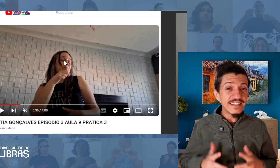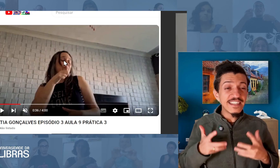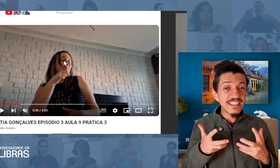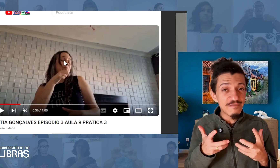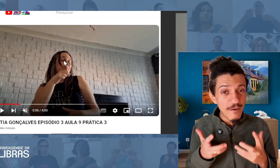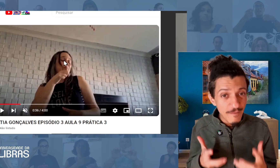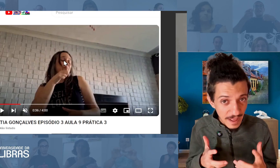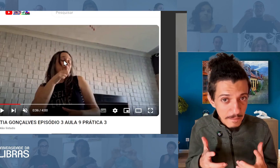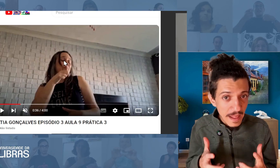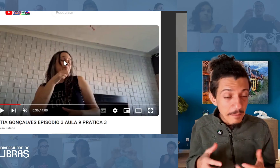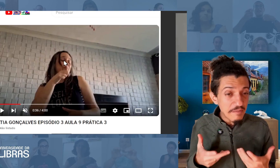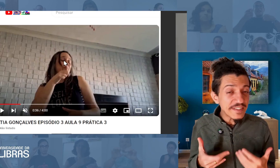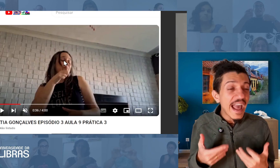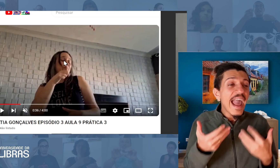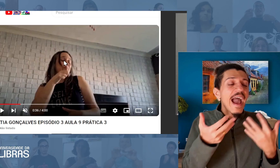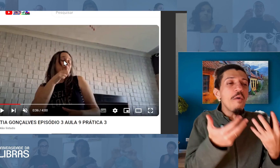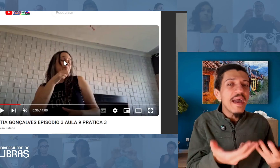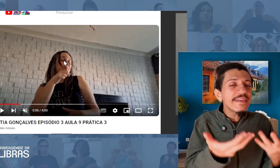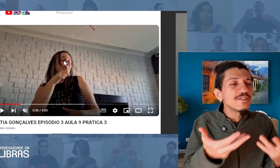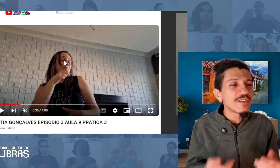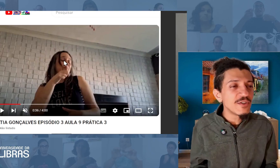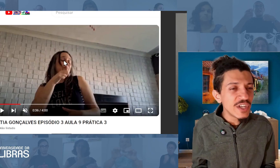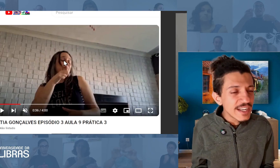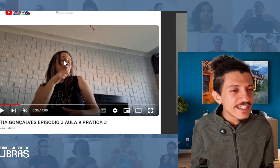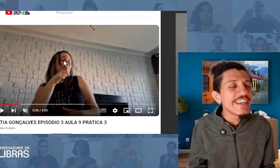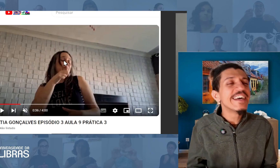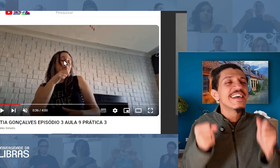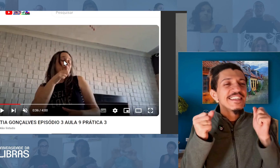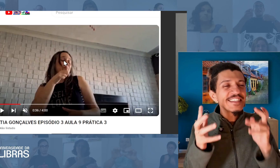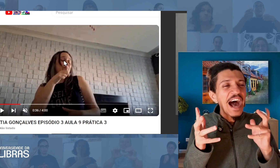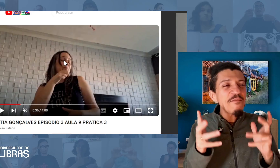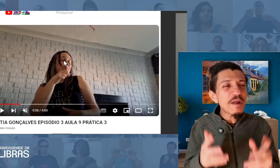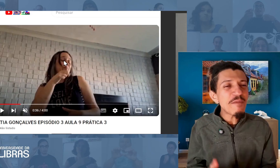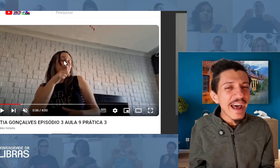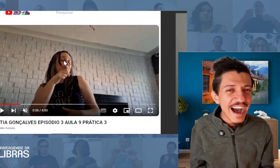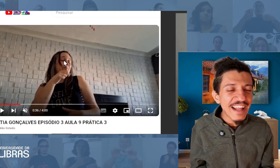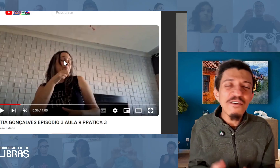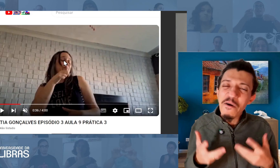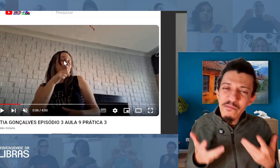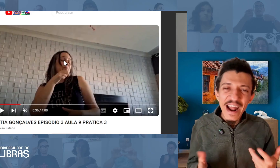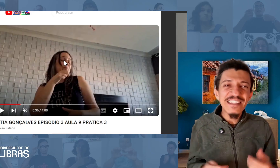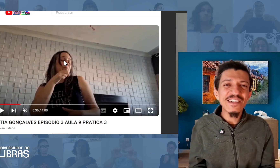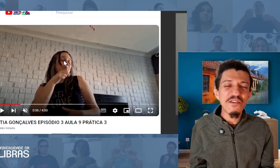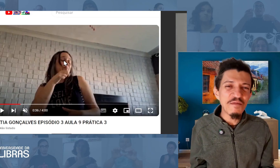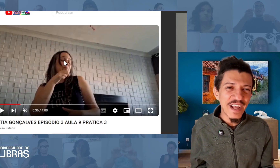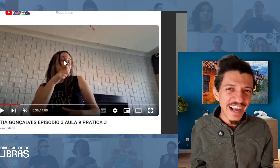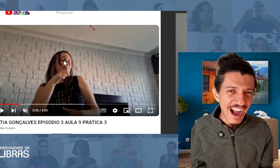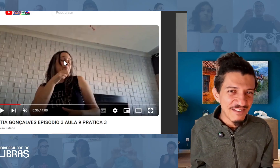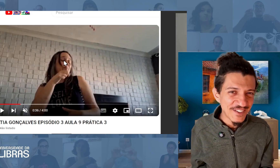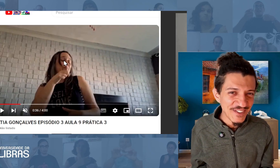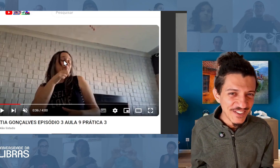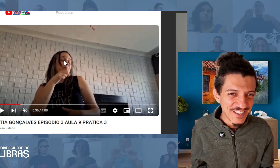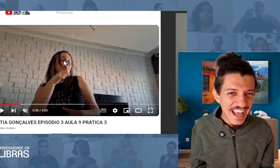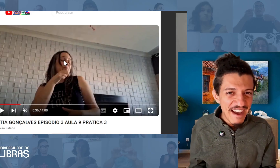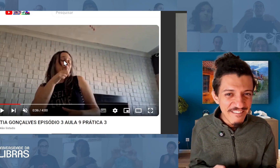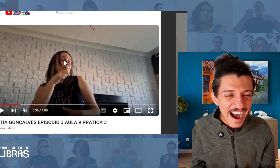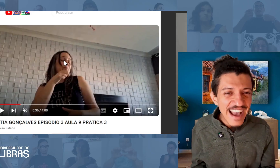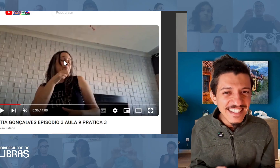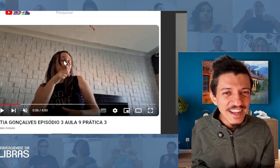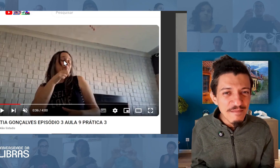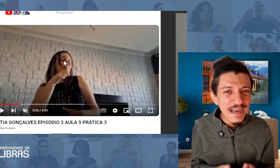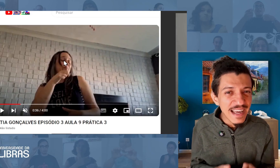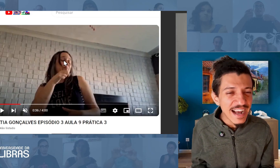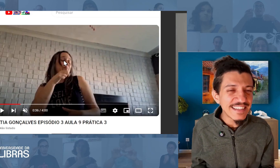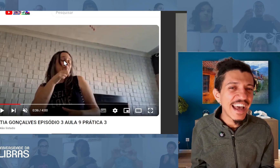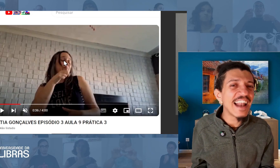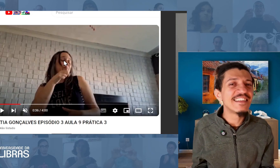vai se desenvolver para você realmente no seu dia a dia estar preparado para se comunicar com surdos. Vai ser